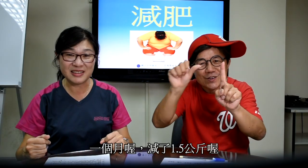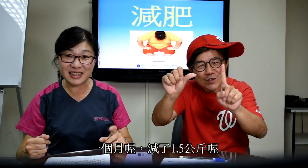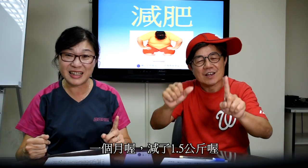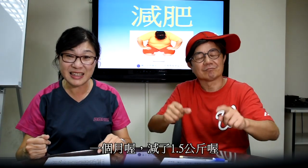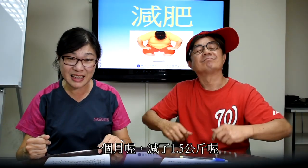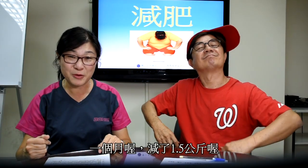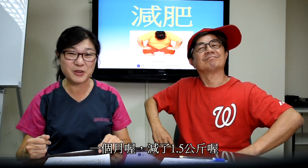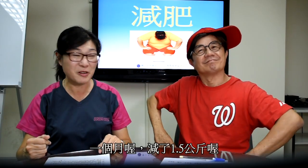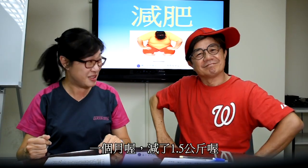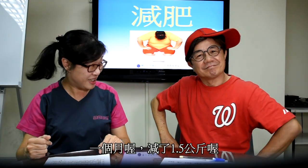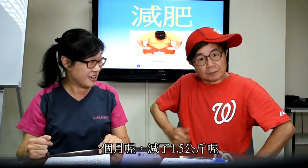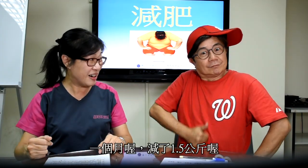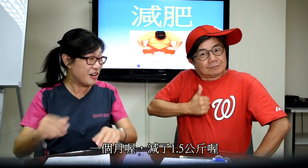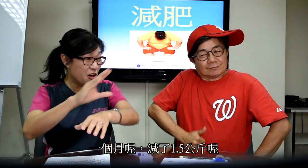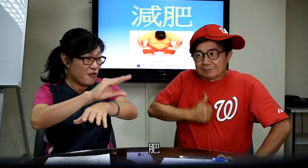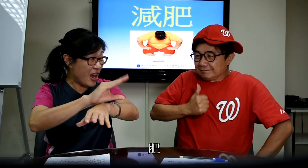减了1.5公斤哦，肥，